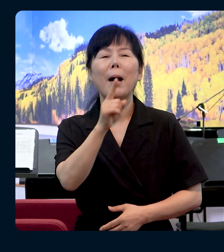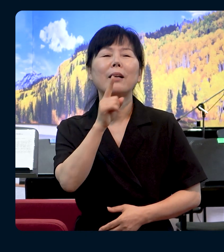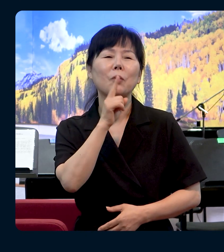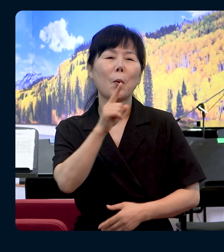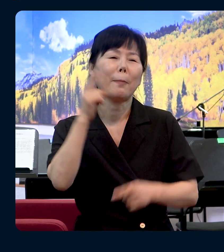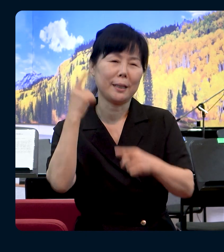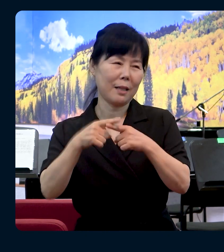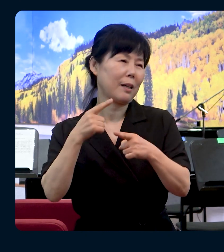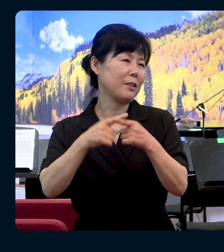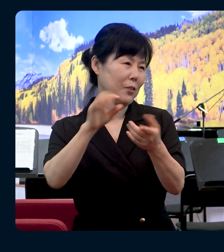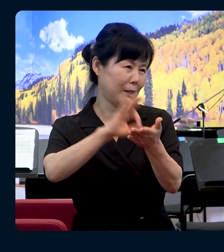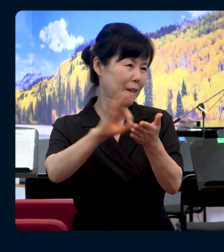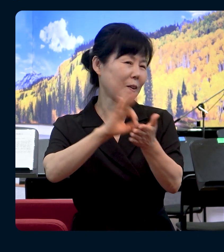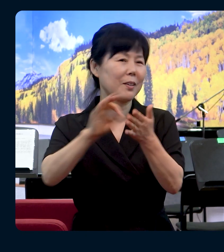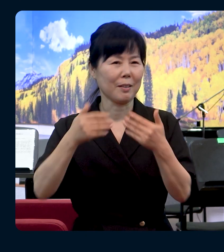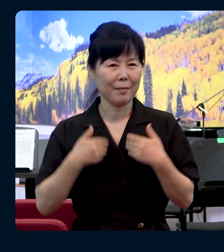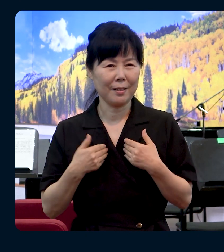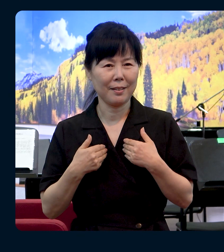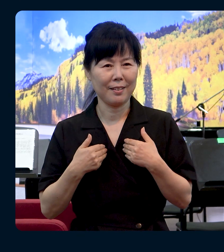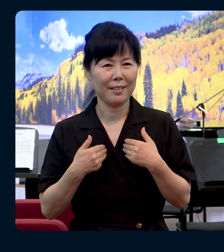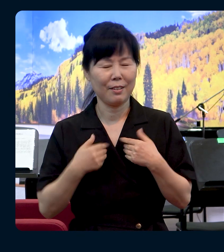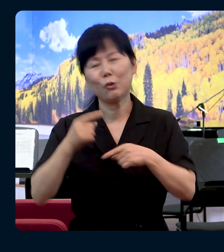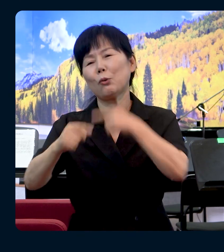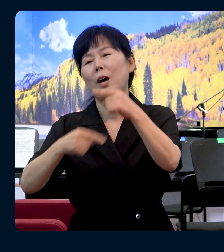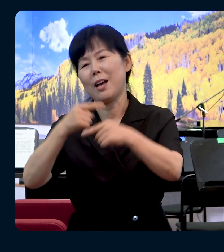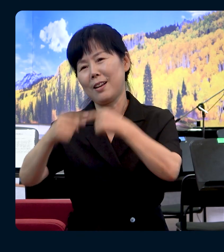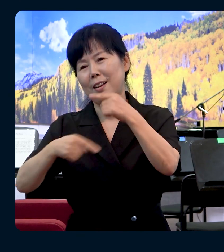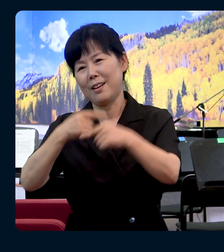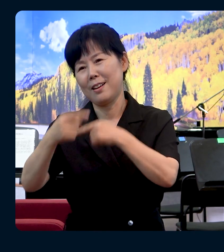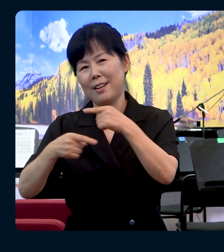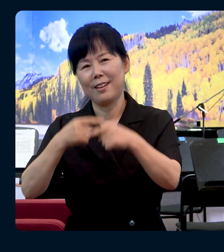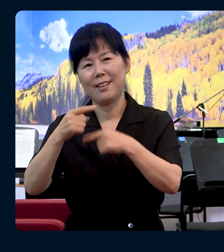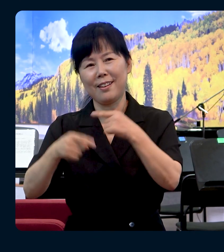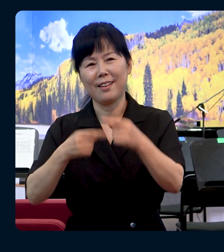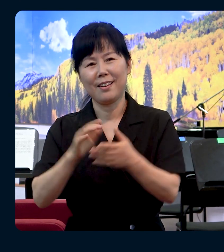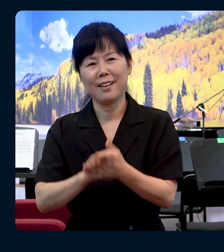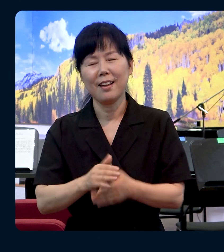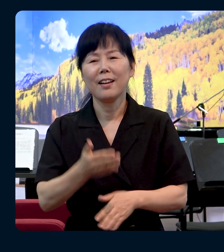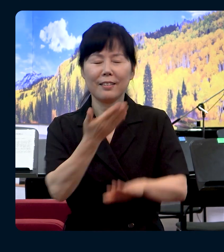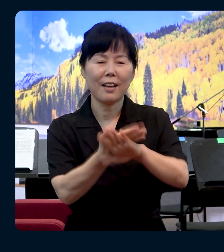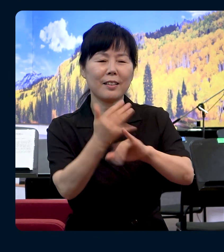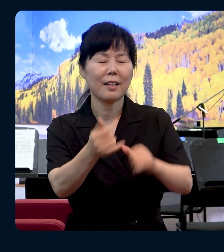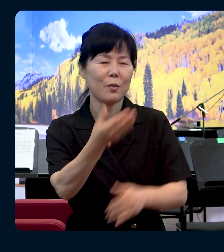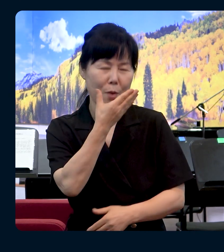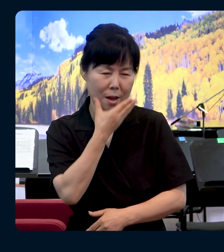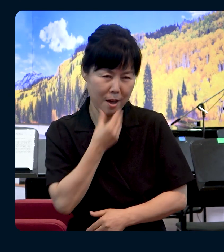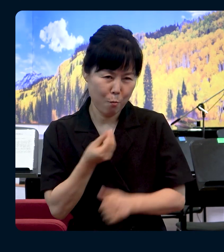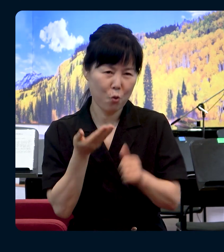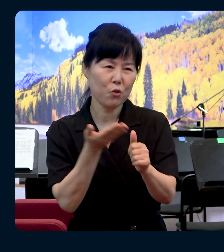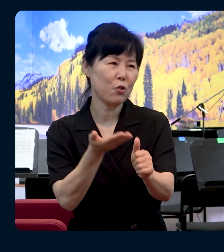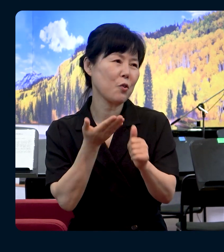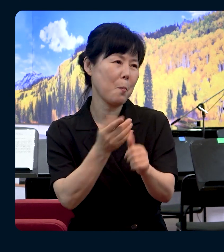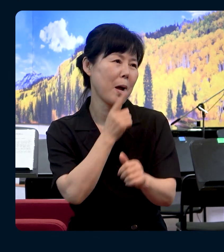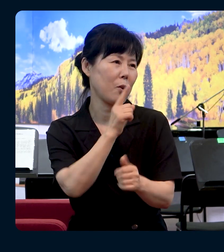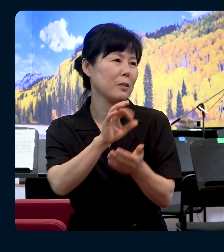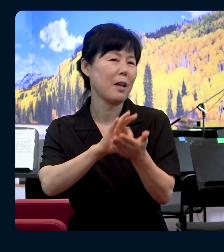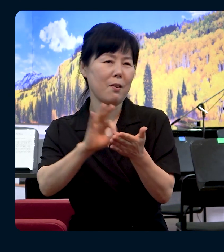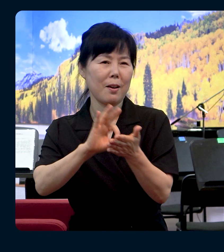겁니다. 우리 말을 그렇게 하라는 거예요. 그 사람이 행복해질 수 있도록 간이 딱